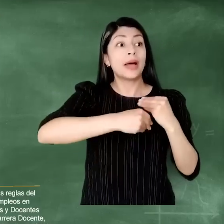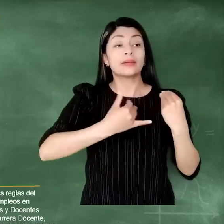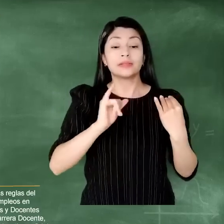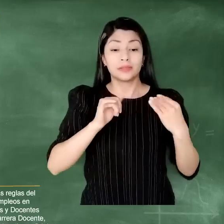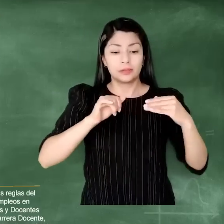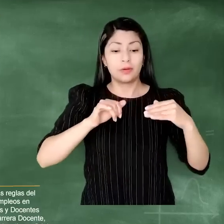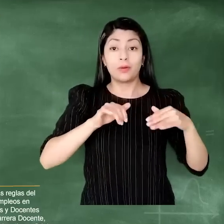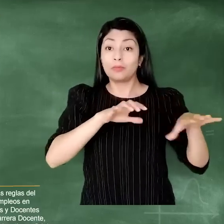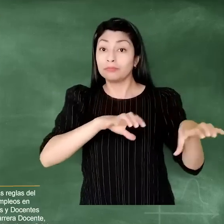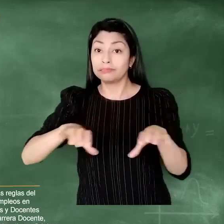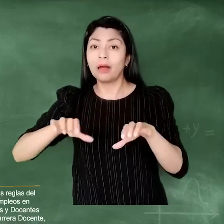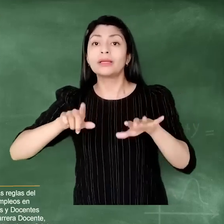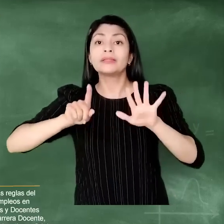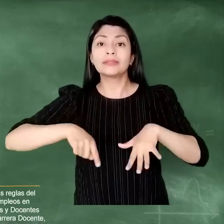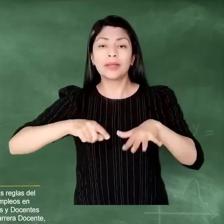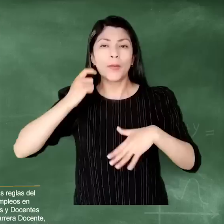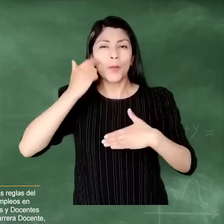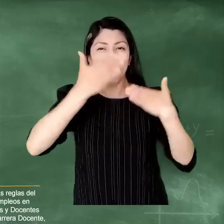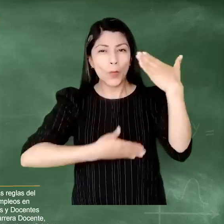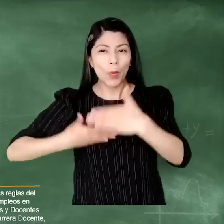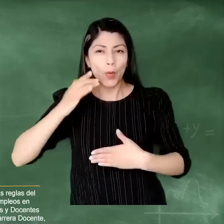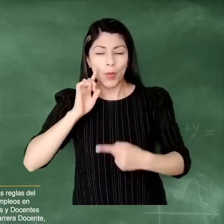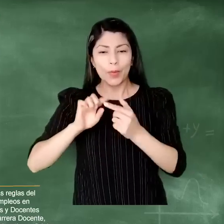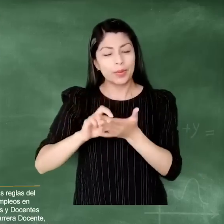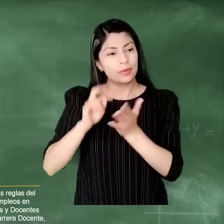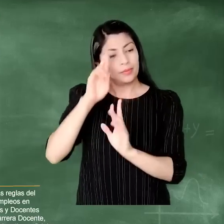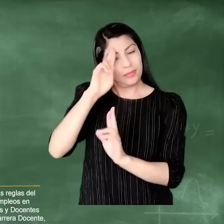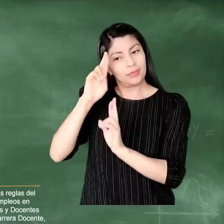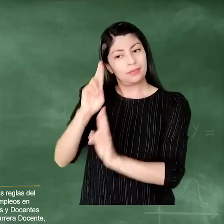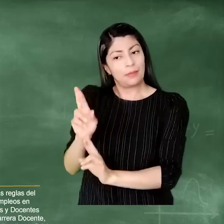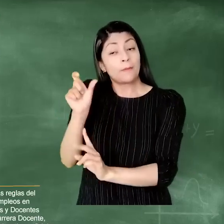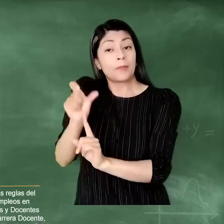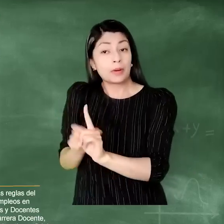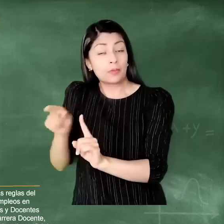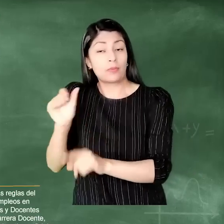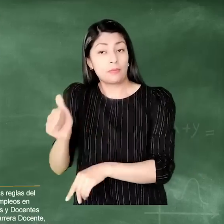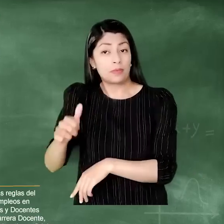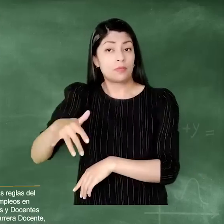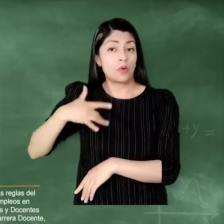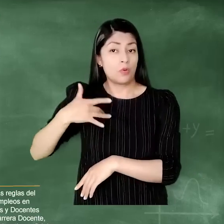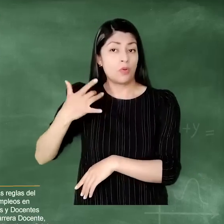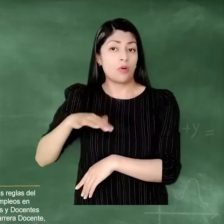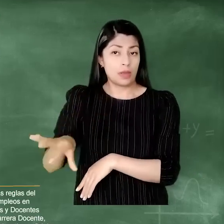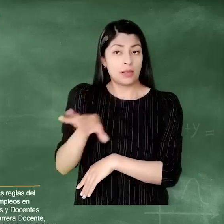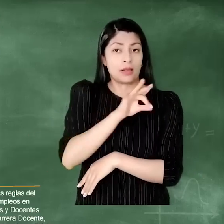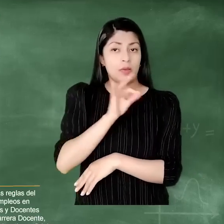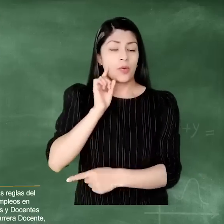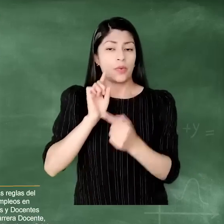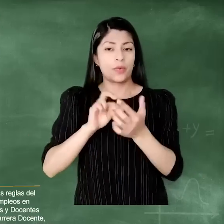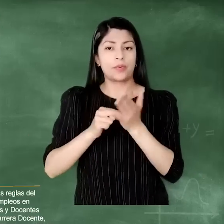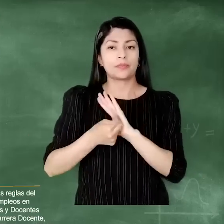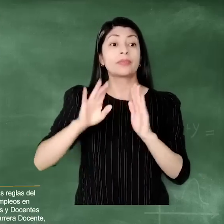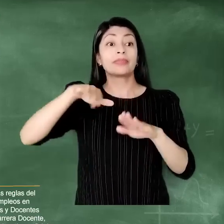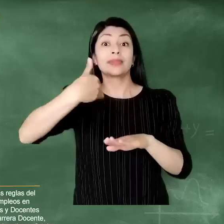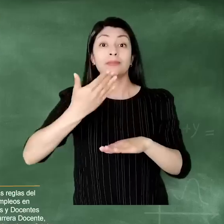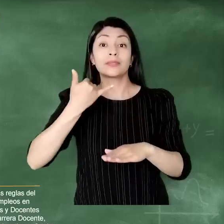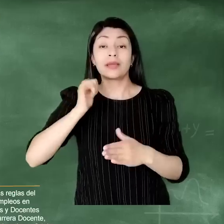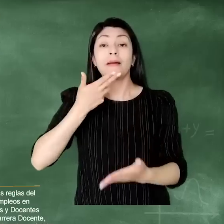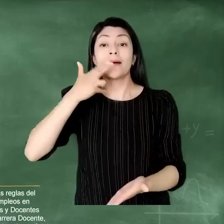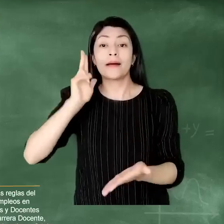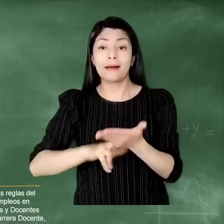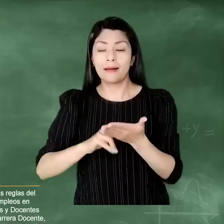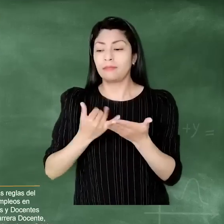educador y comunicarlo al interesado, siempre respetando la vacante seleccionada por el elegible. Comunicado